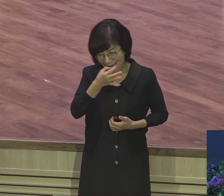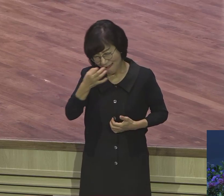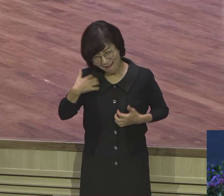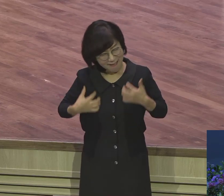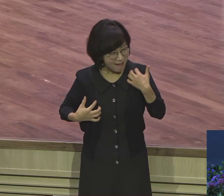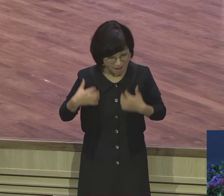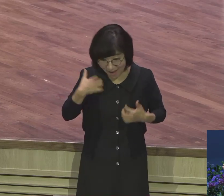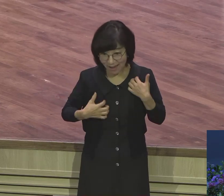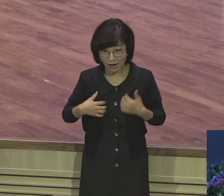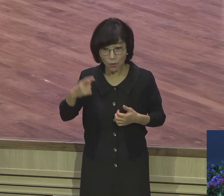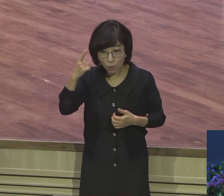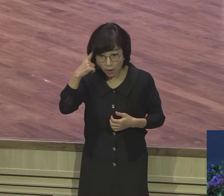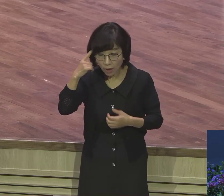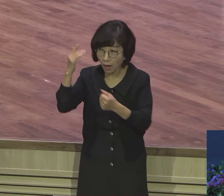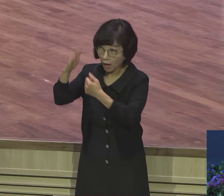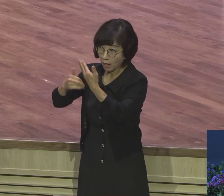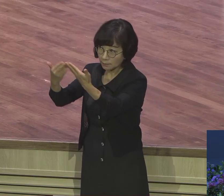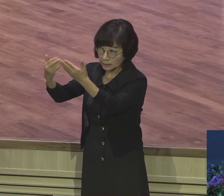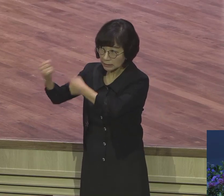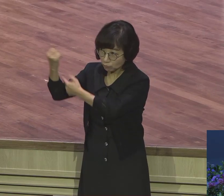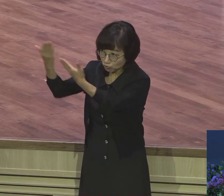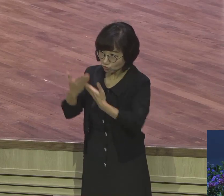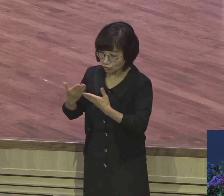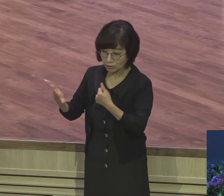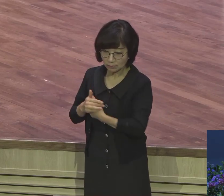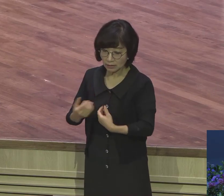하나님 주신 힘으로 하기 때문에 하나도 힘든 게 없어.